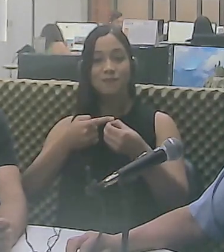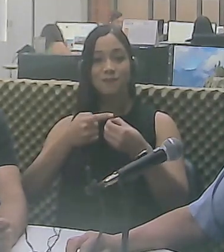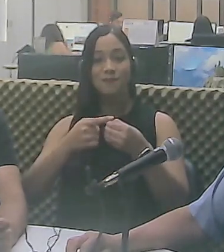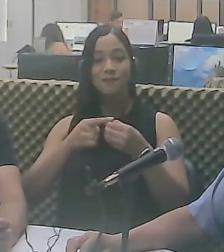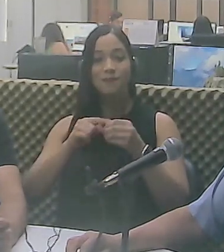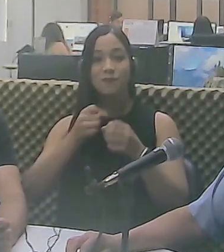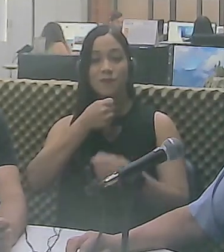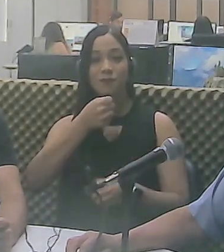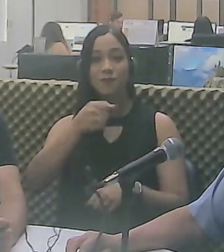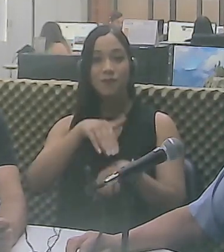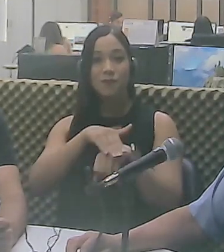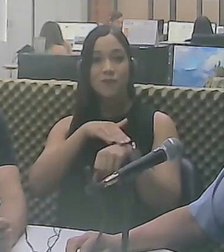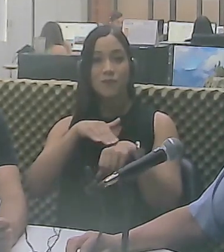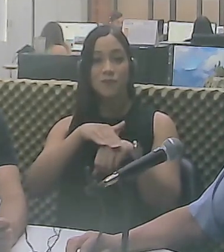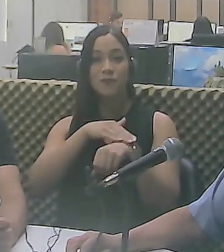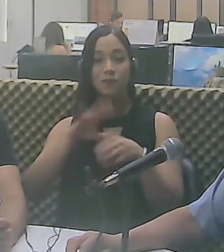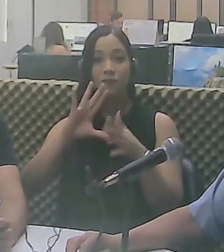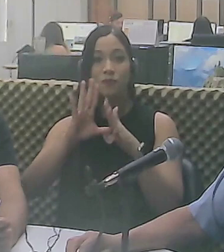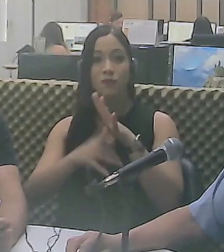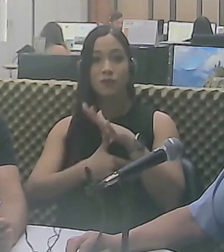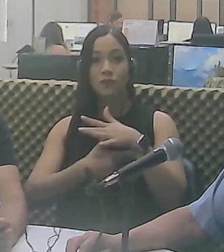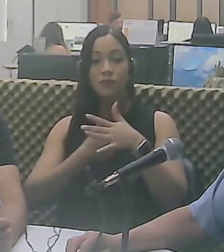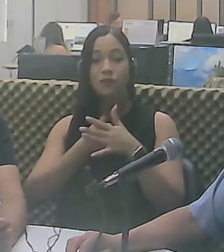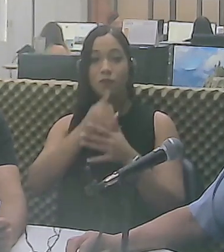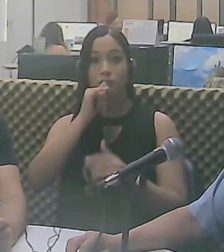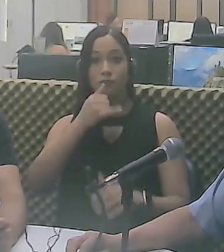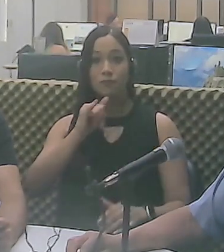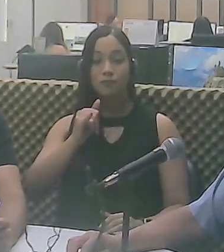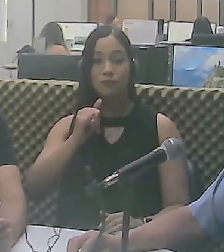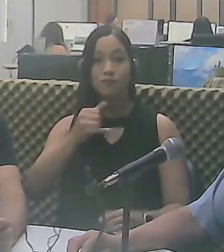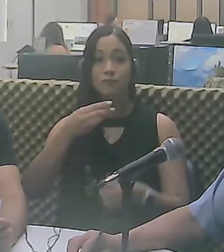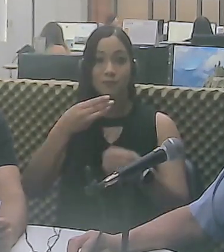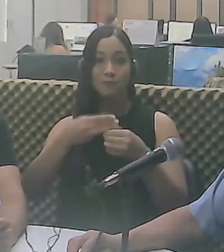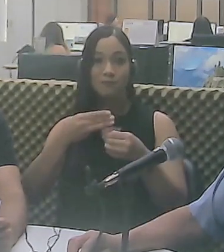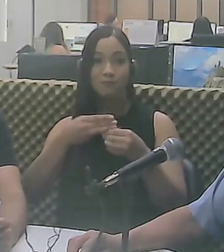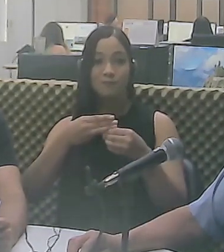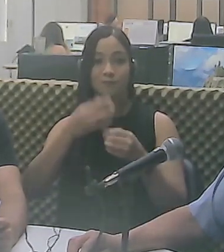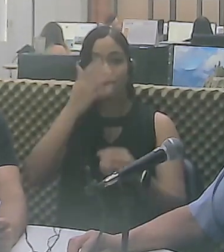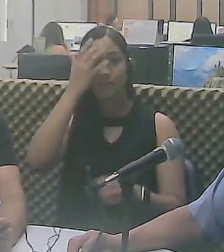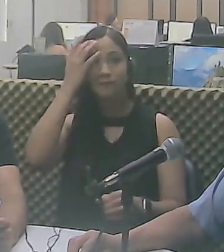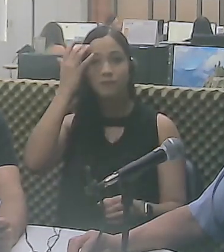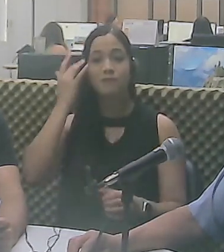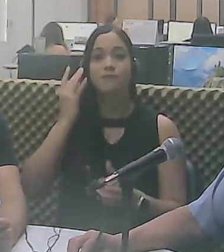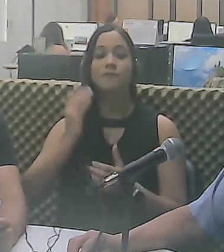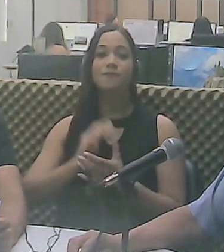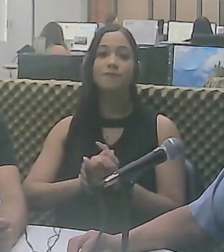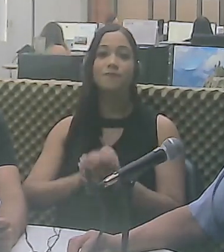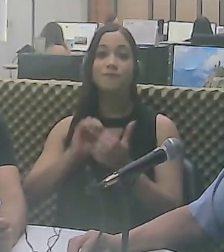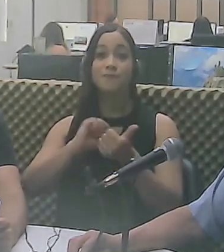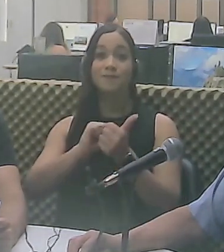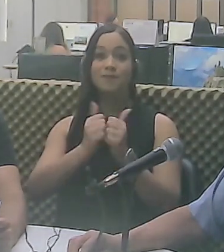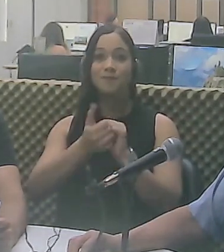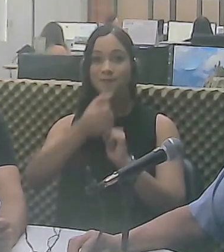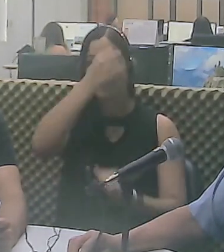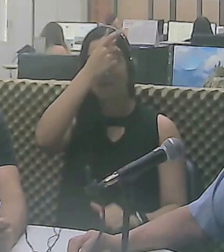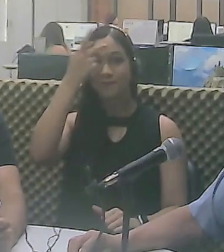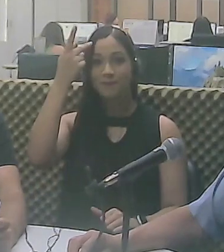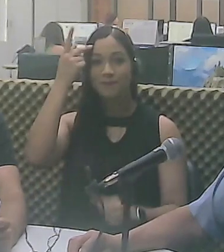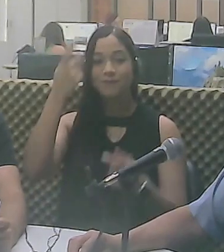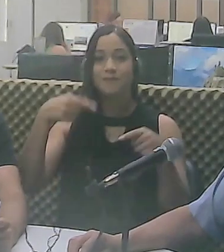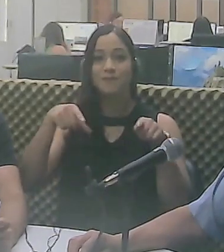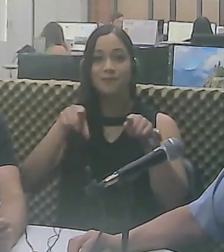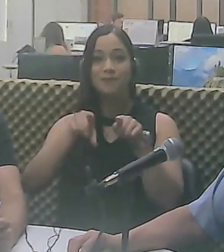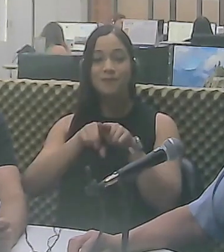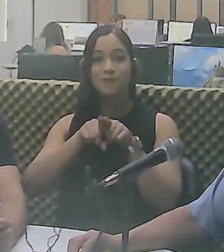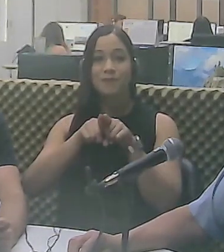sobre Furtos que tem prejudicado fornecimento de energia no município e ainda atleta da Prefeitura e parceiros